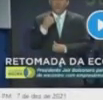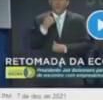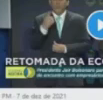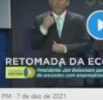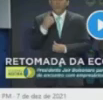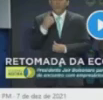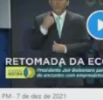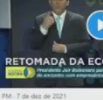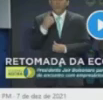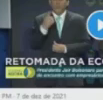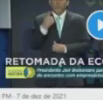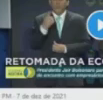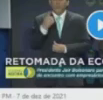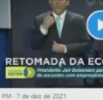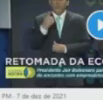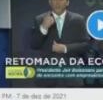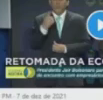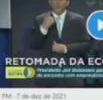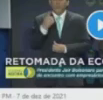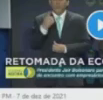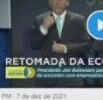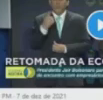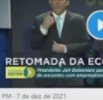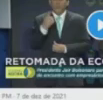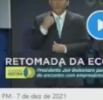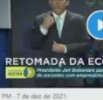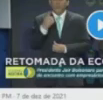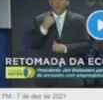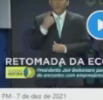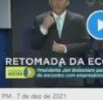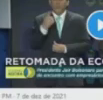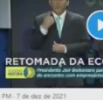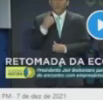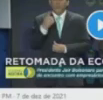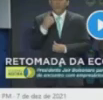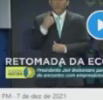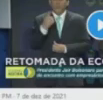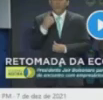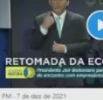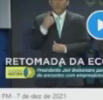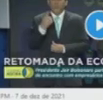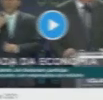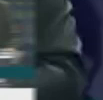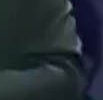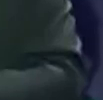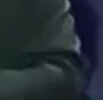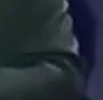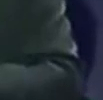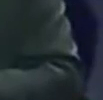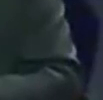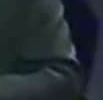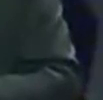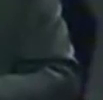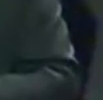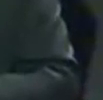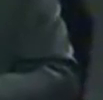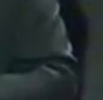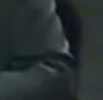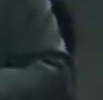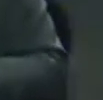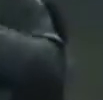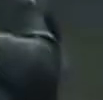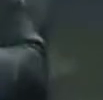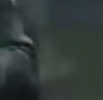imagem da agência oficial né da Agência Brasil um evento da serie Vamos ouvir o que o bolsonaro falou sobre isso Aquela minha